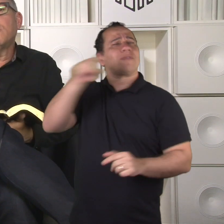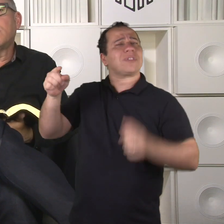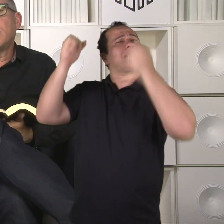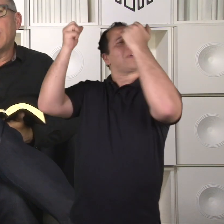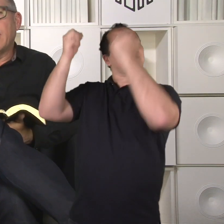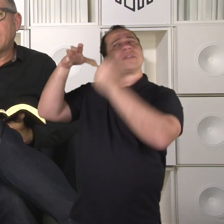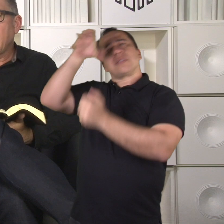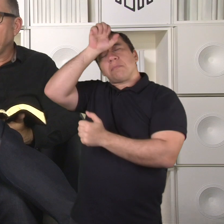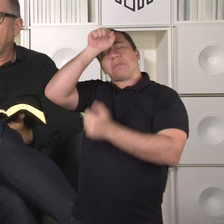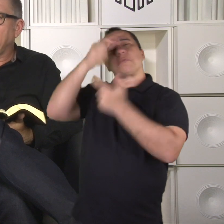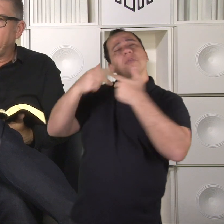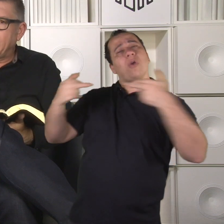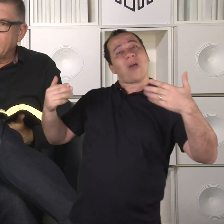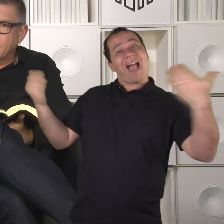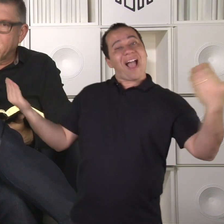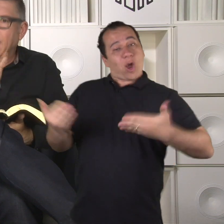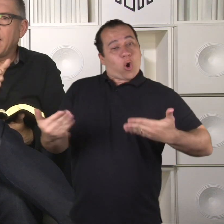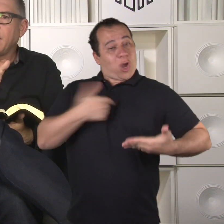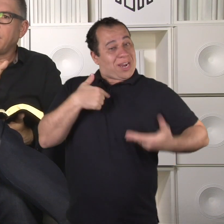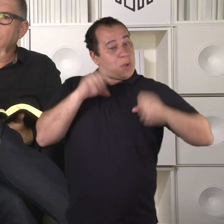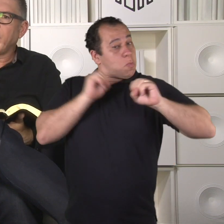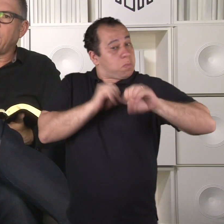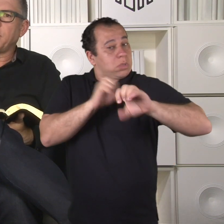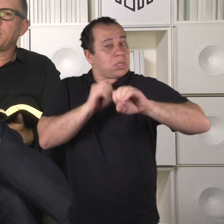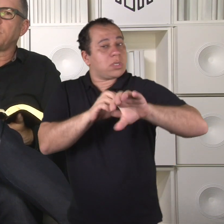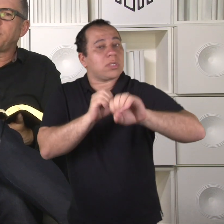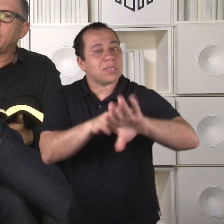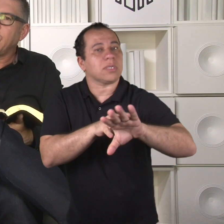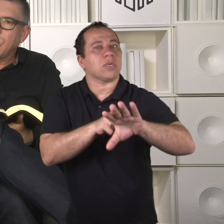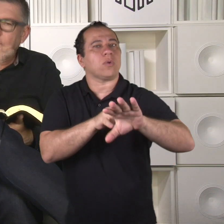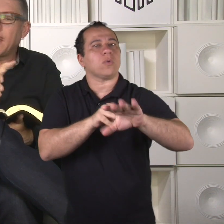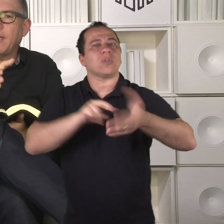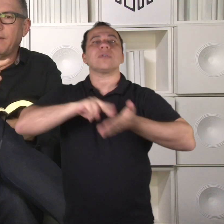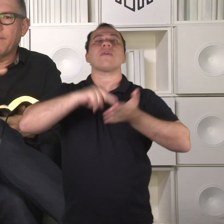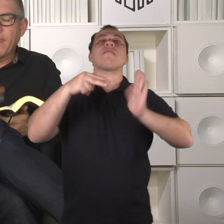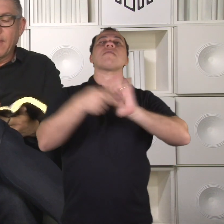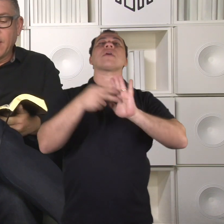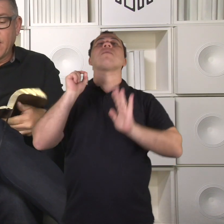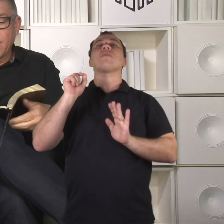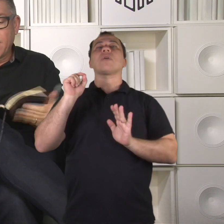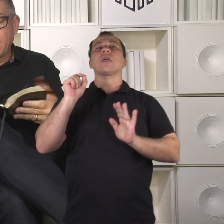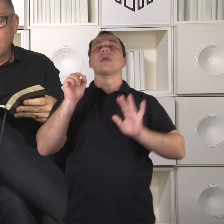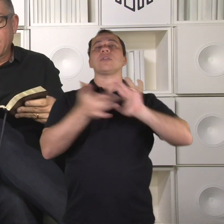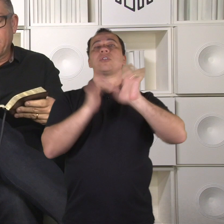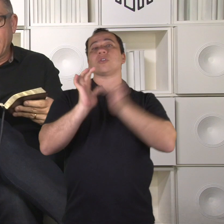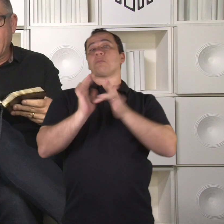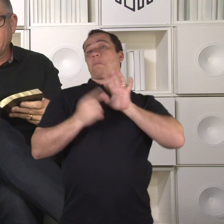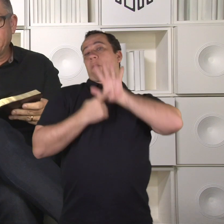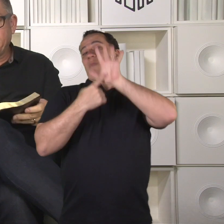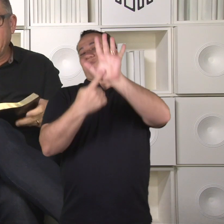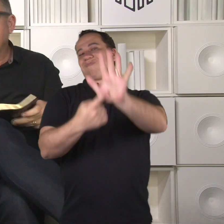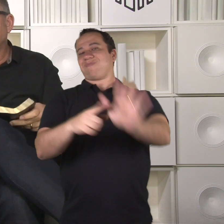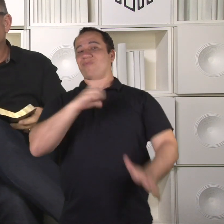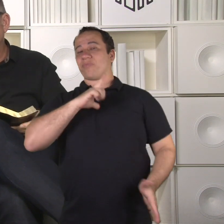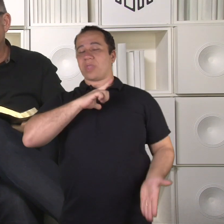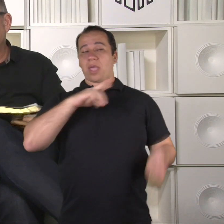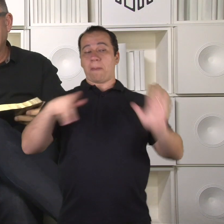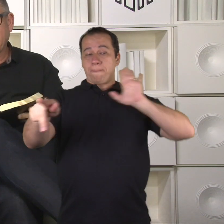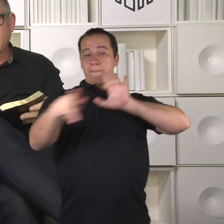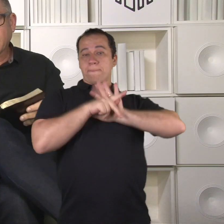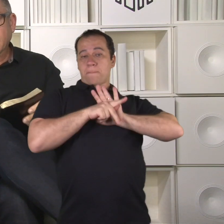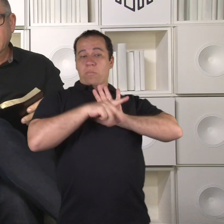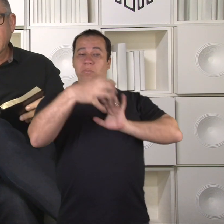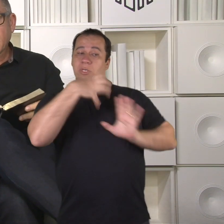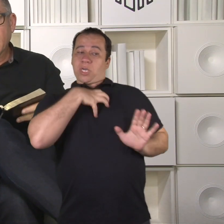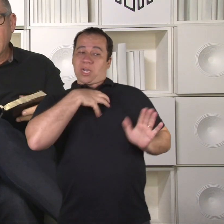um jugo, eu tenho uma interpretação da lei, eu tenho uma forma de compreender a lei. E ele diz para Pedro, por